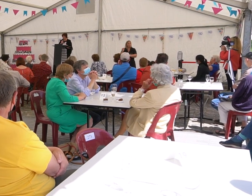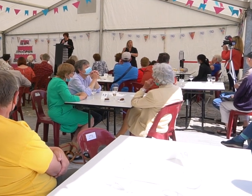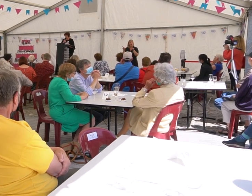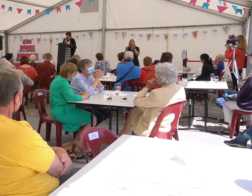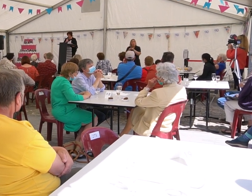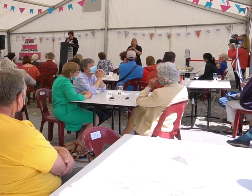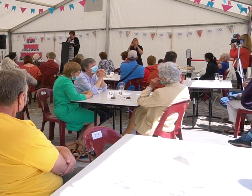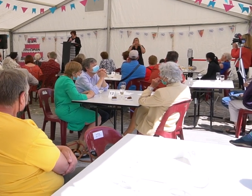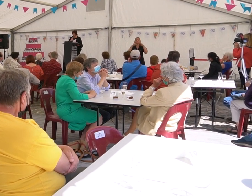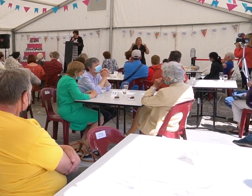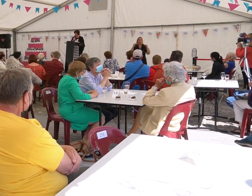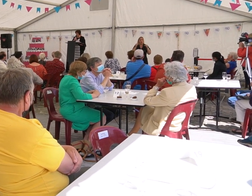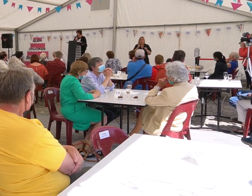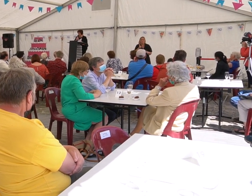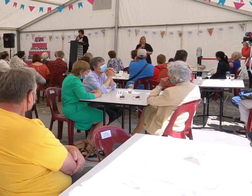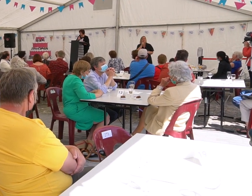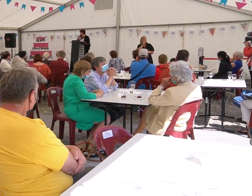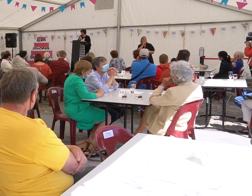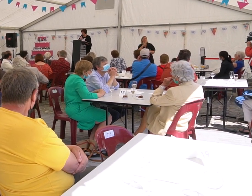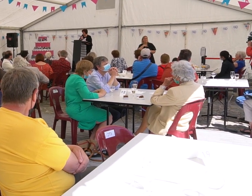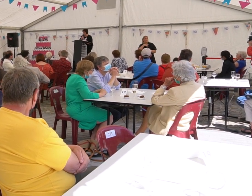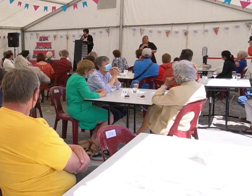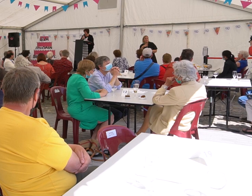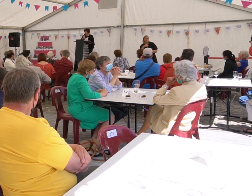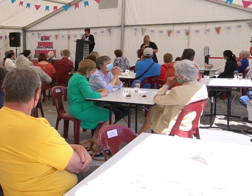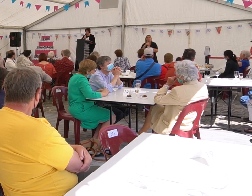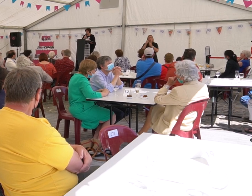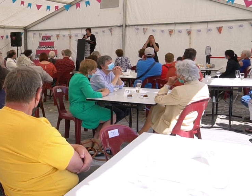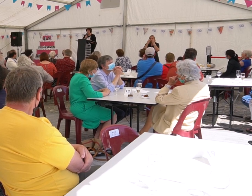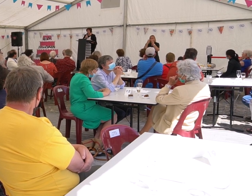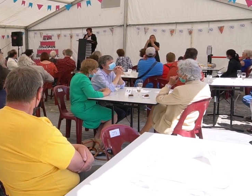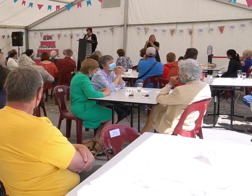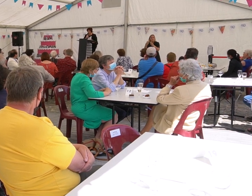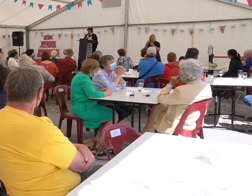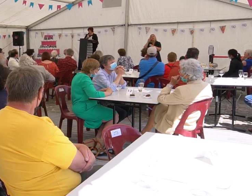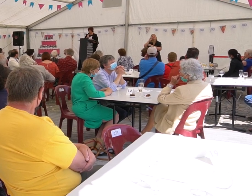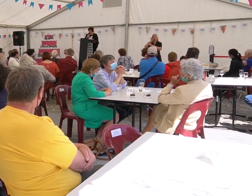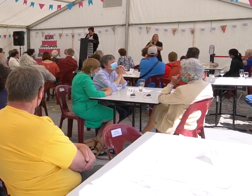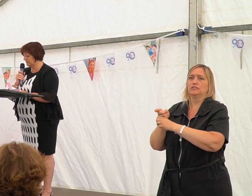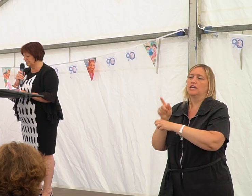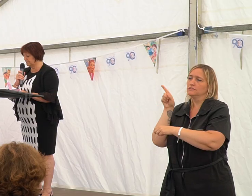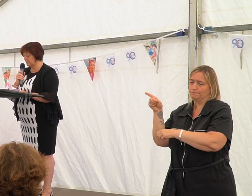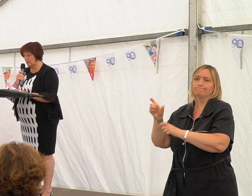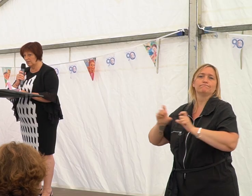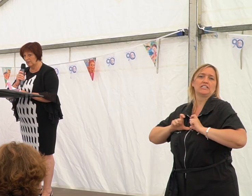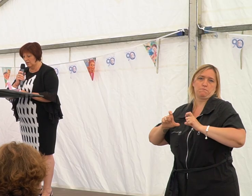l'histoire. Sa petite fille et son fils l'ont inspirée. La statue est Marcel Marlier.